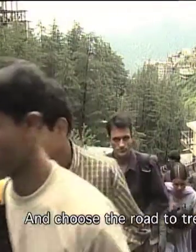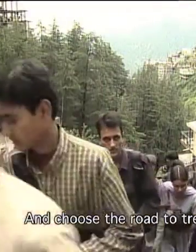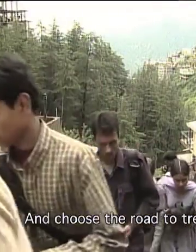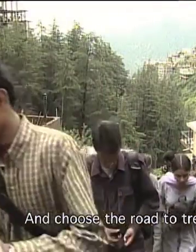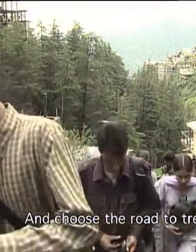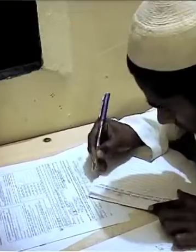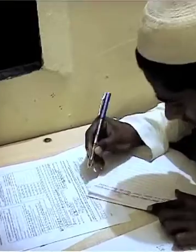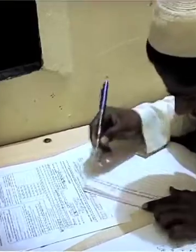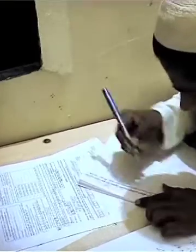चुने।